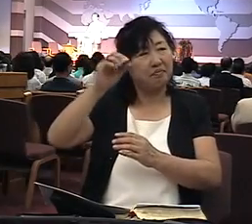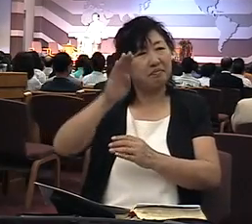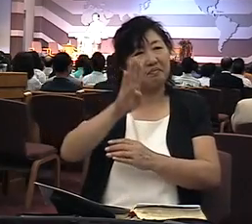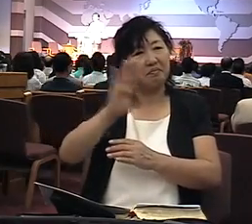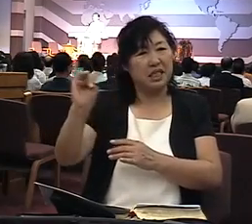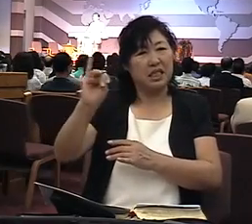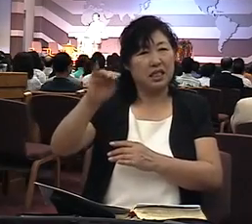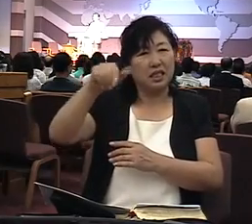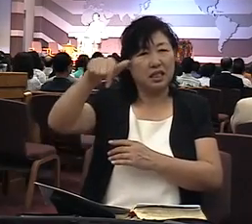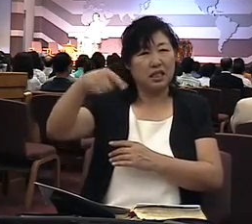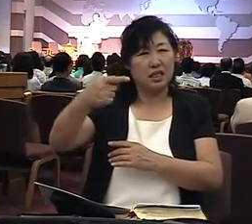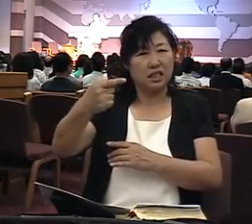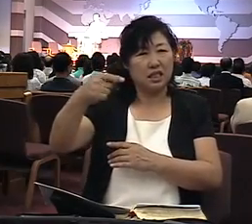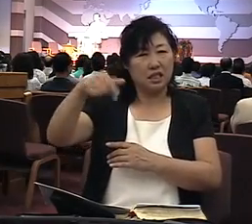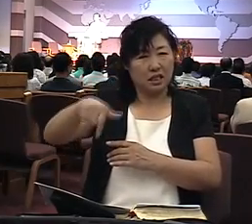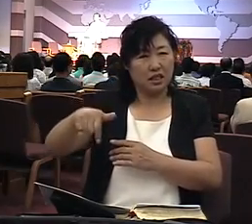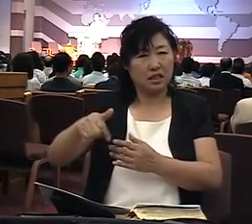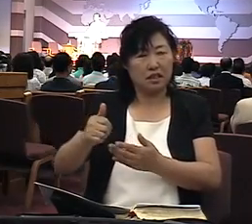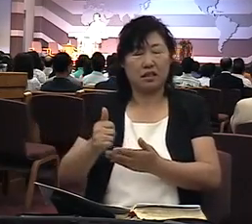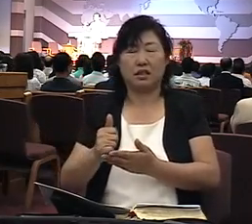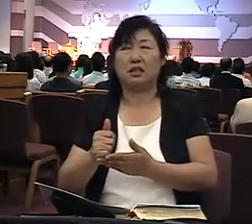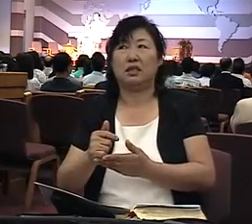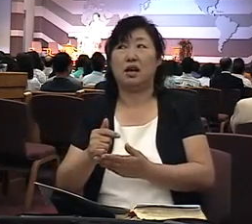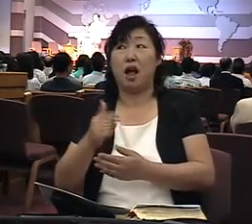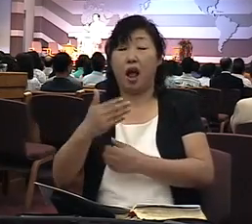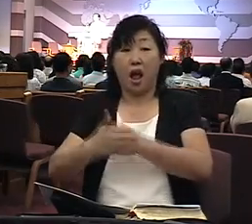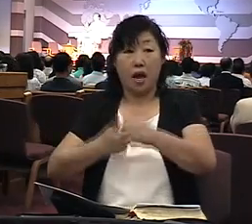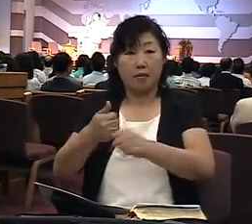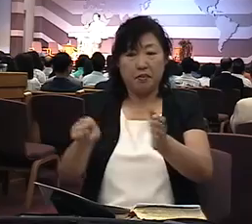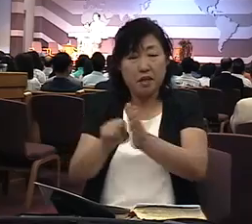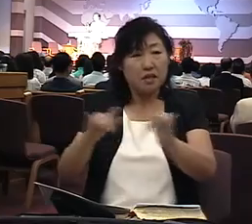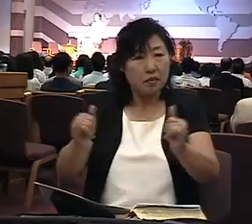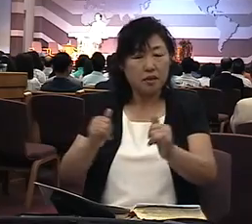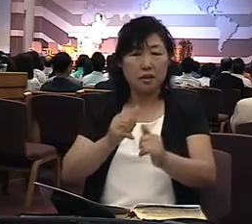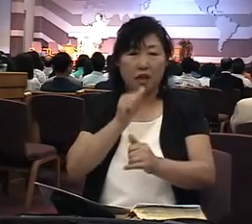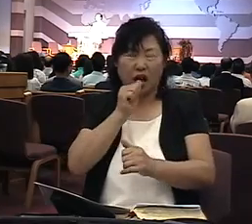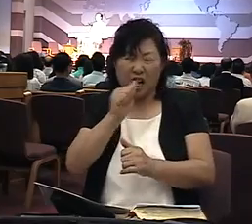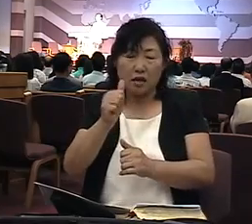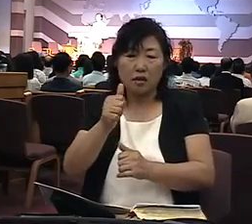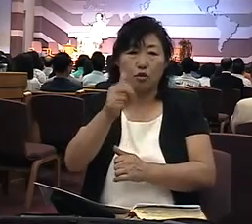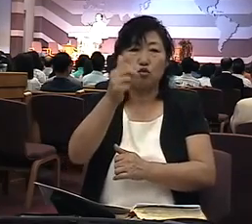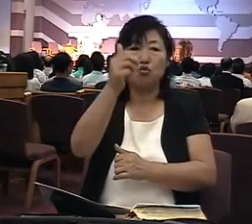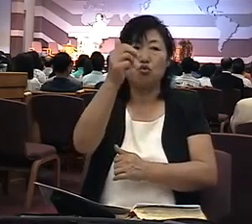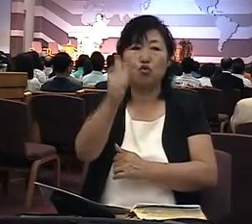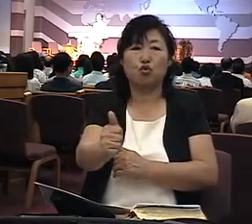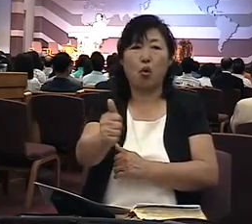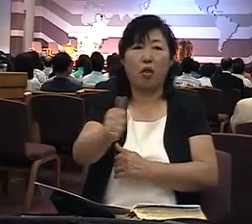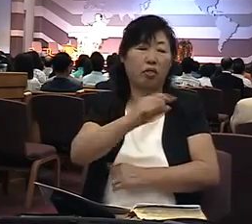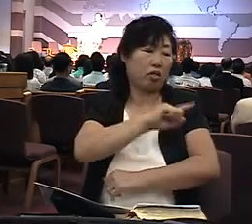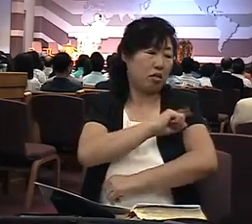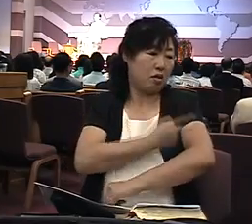말고 하나님을 믿는 백성들이라면 하나님의 절대적인 주권을 붙잡고 이때 하나님 편에 철저하게